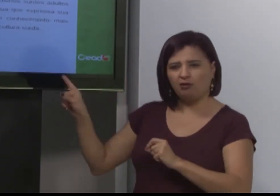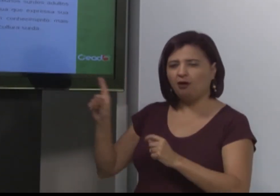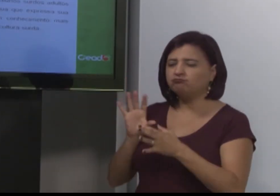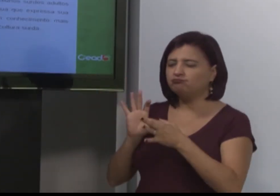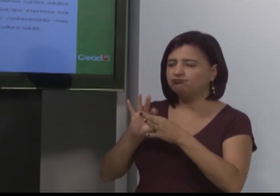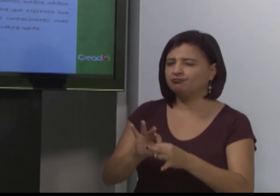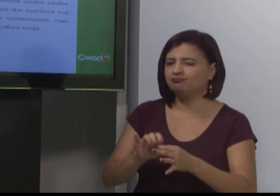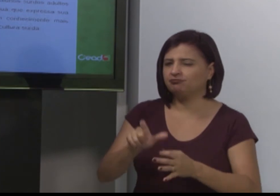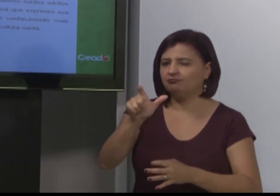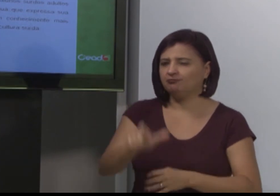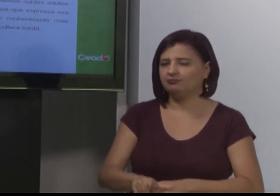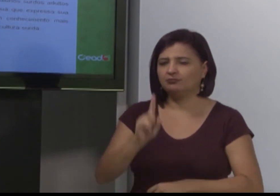Nesse nível,